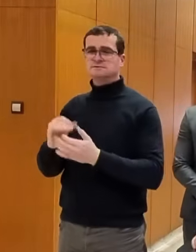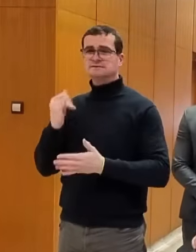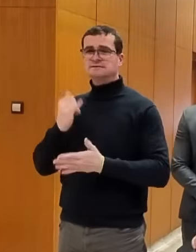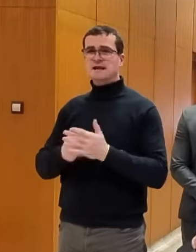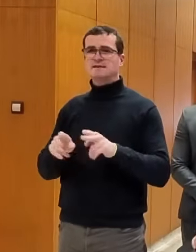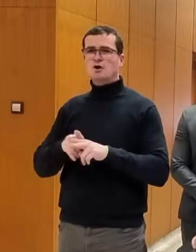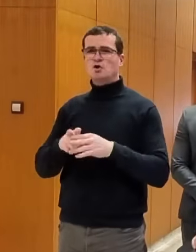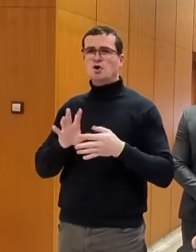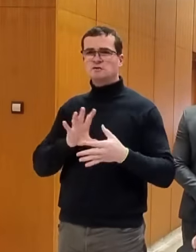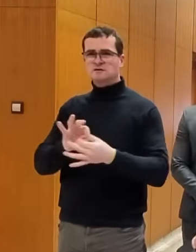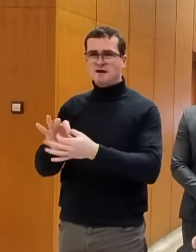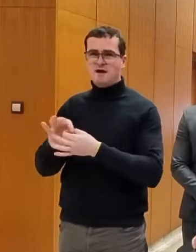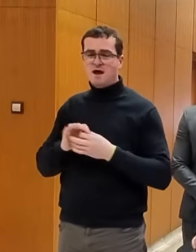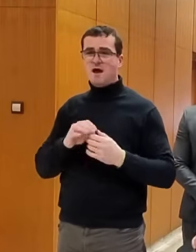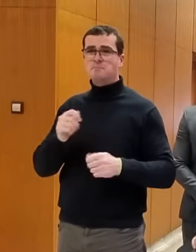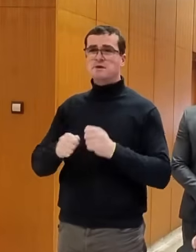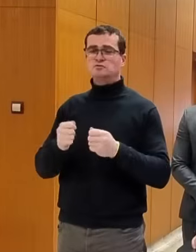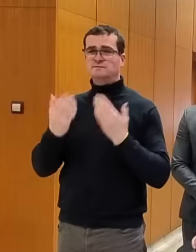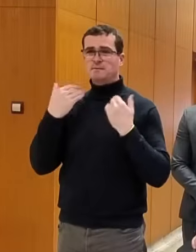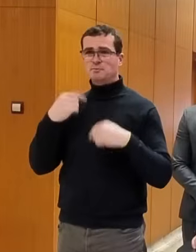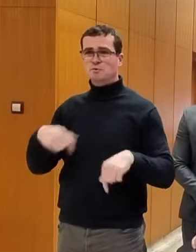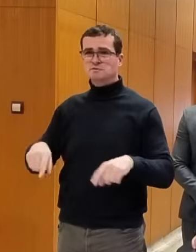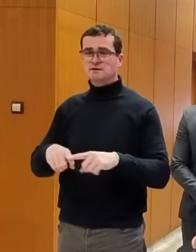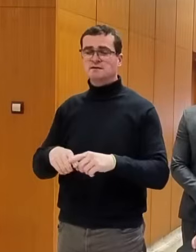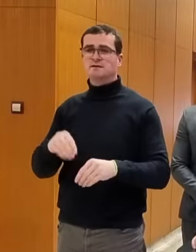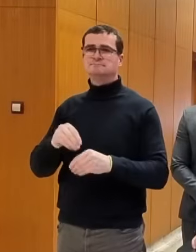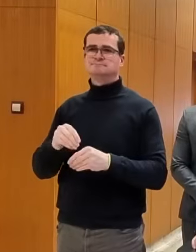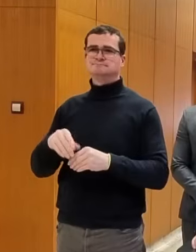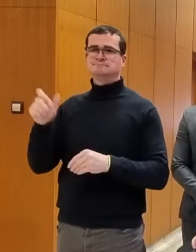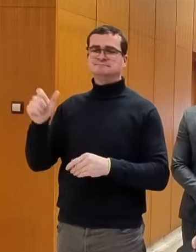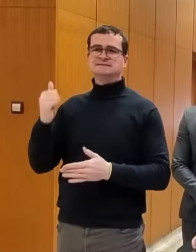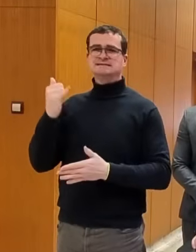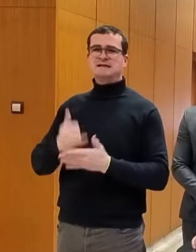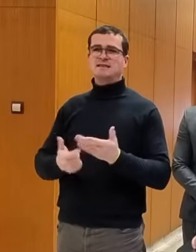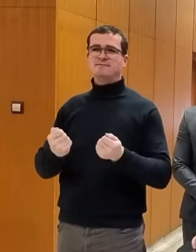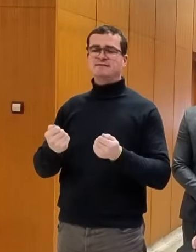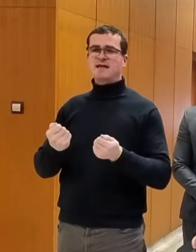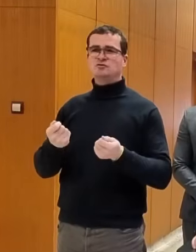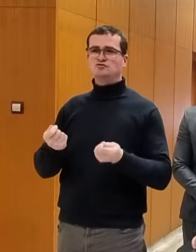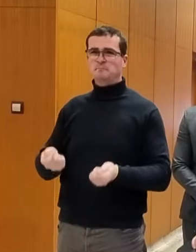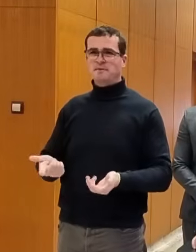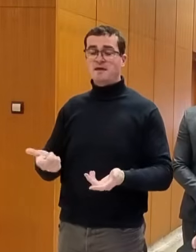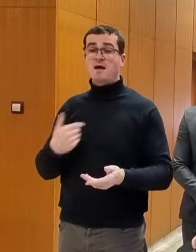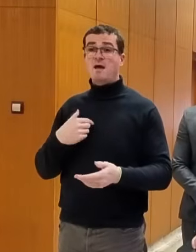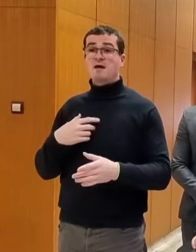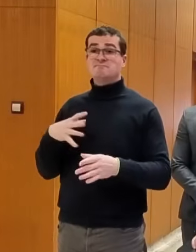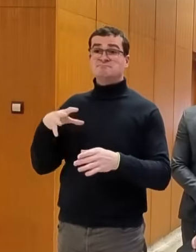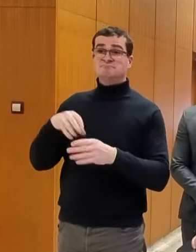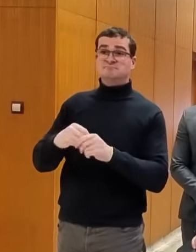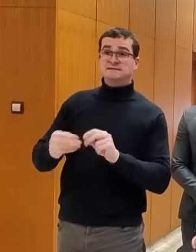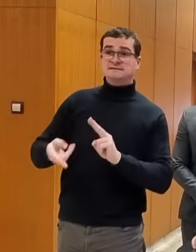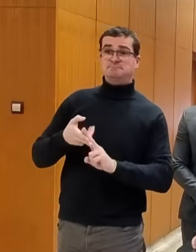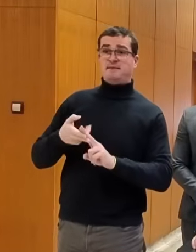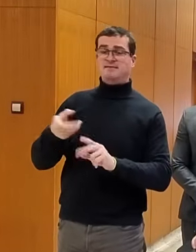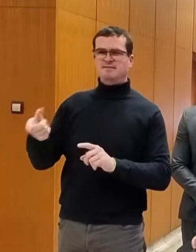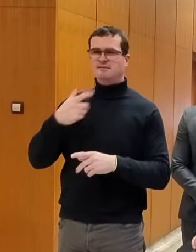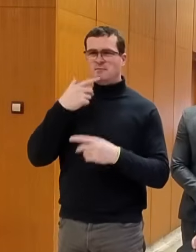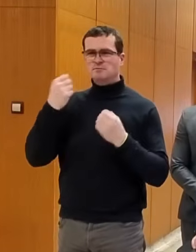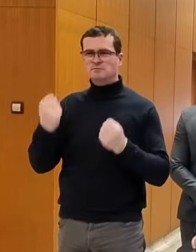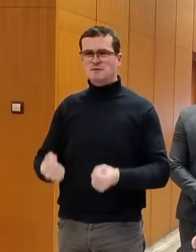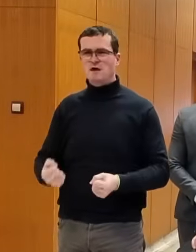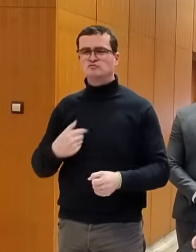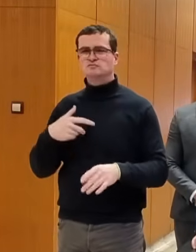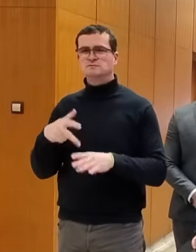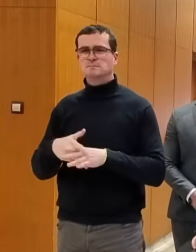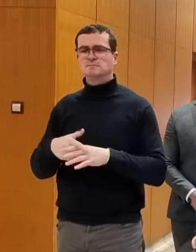väzby s rodinou, s pracovným prostredím, v zásade stráti finančné prostriedky a keď sa má začne ísť naspäť do spoločnosti, je pre neho veľmi ťažké